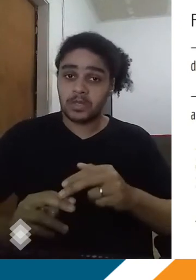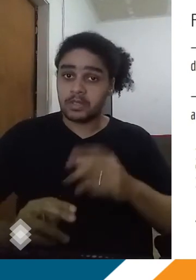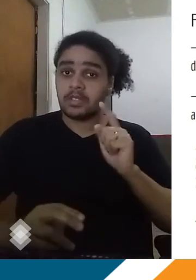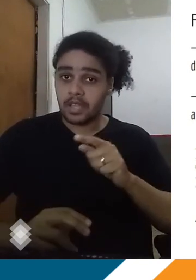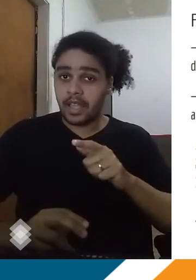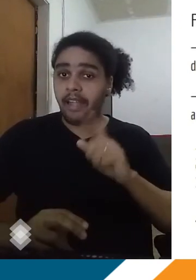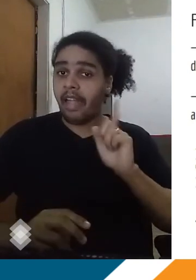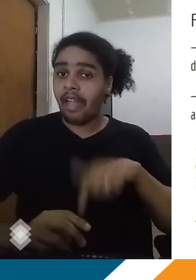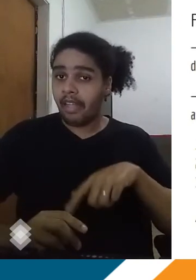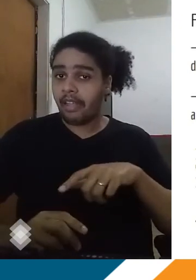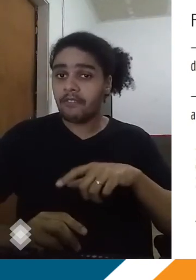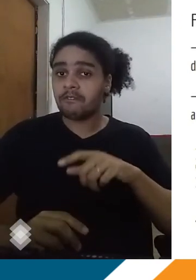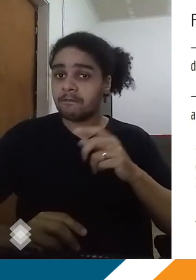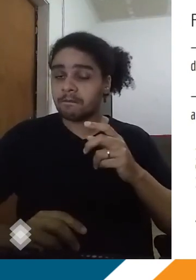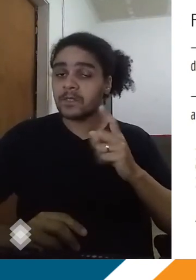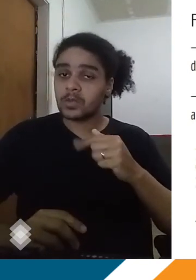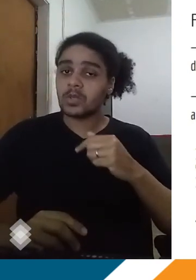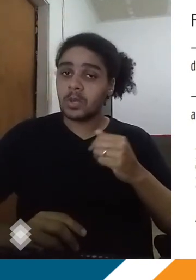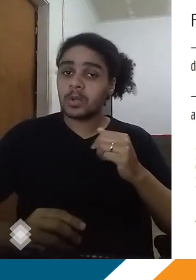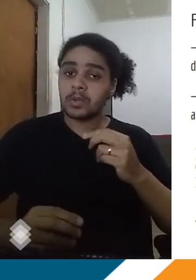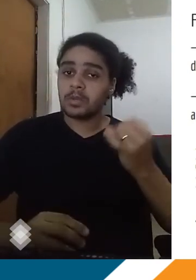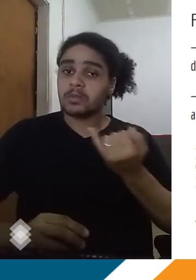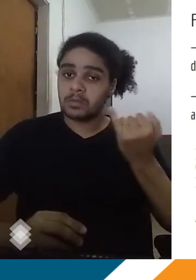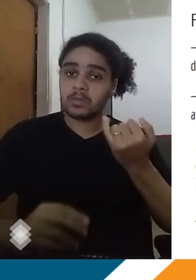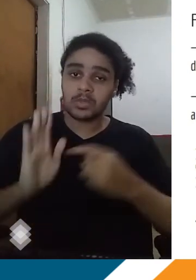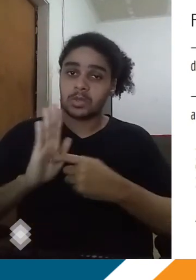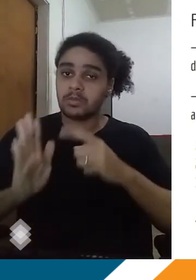nesse ambiente semiárido. Portanto, o Planalto da Borborema aí